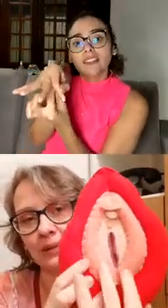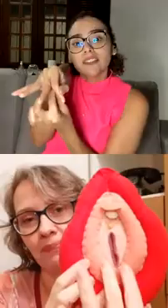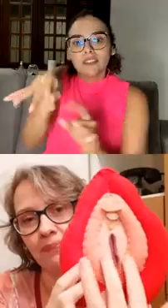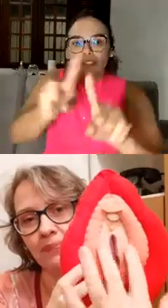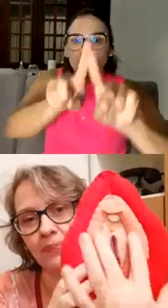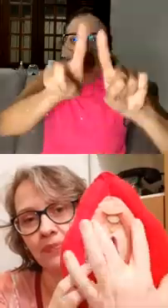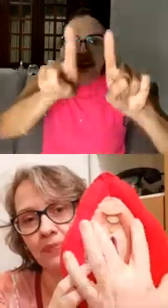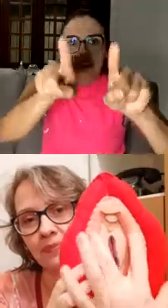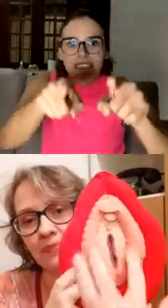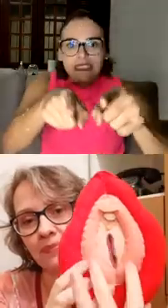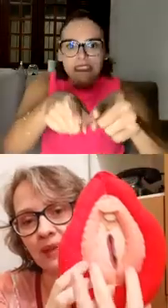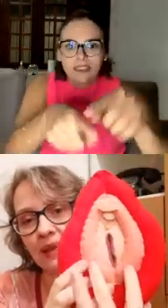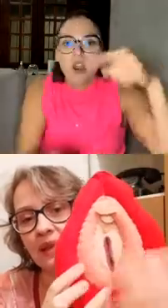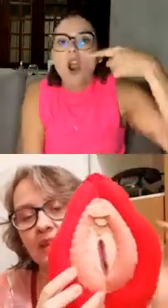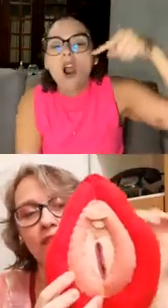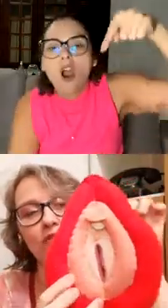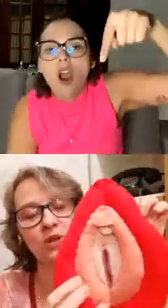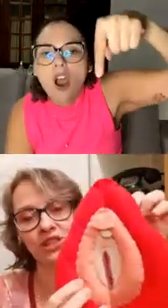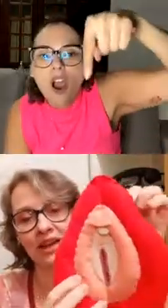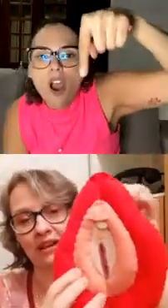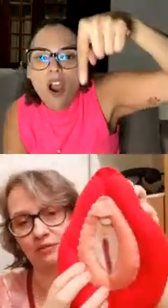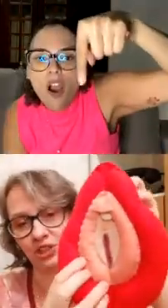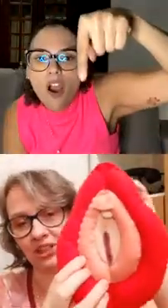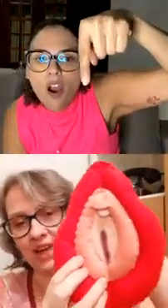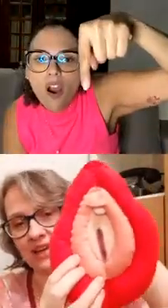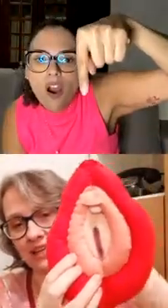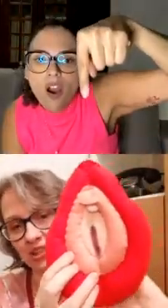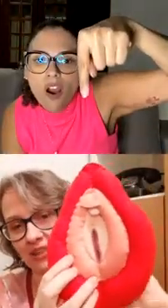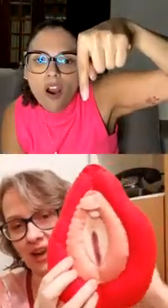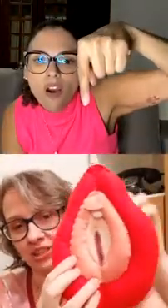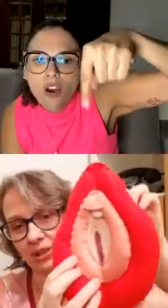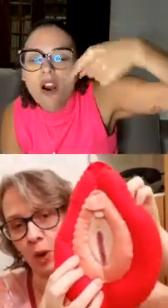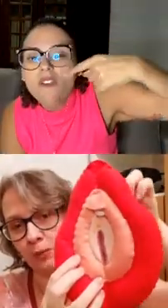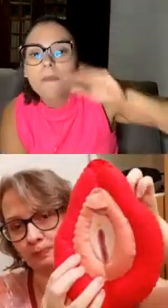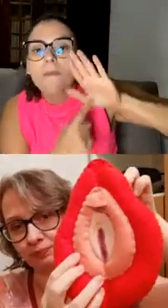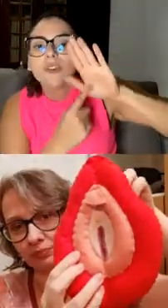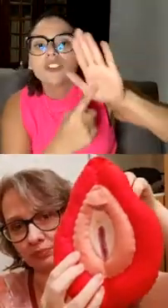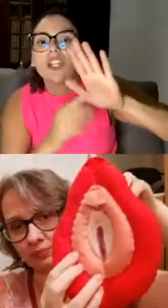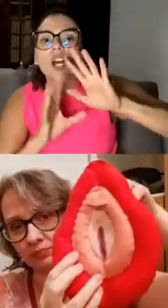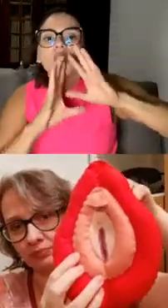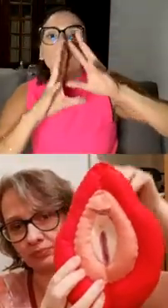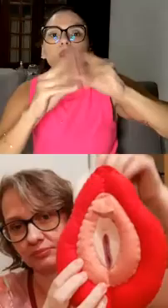aqui. E eu vou mostrar. Vou tirar ele aqui de trás, tá bom?